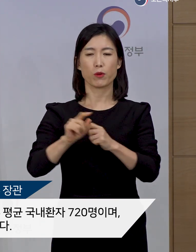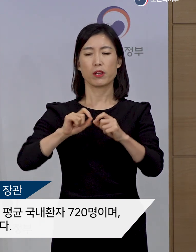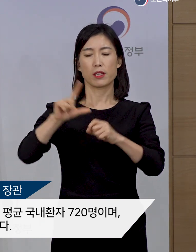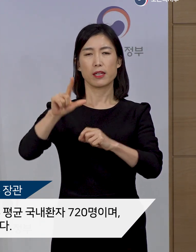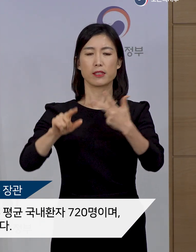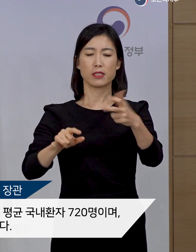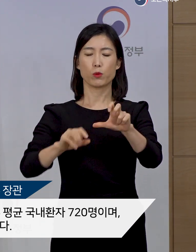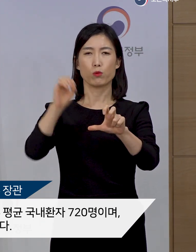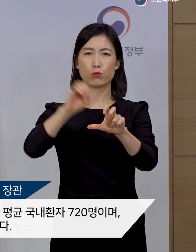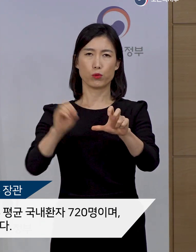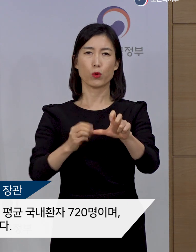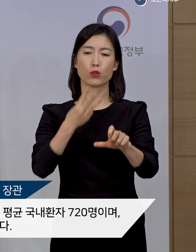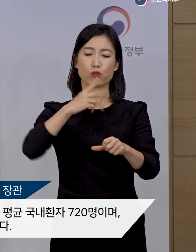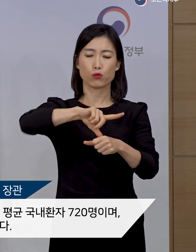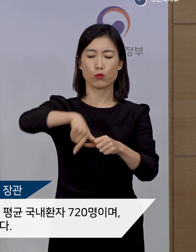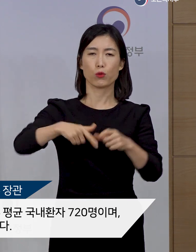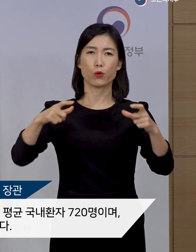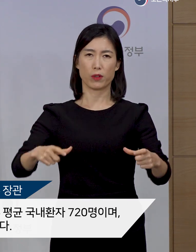차지하고 있습니다.